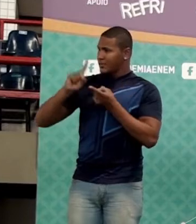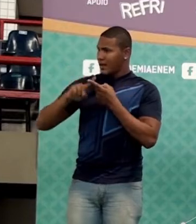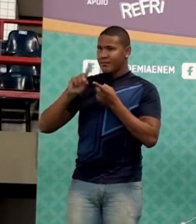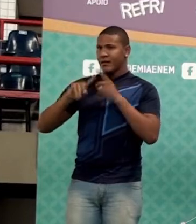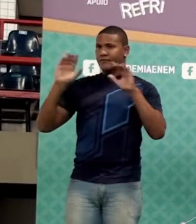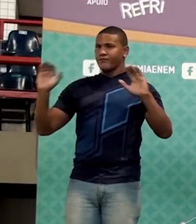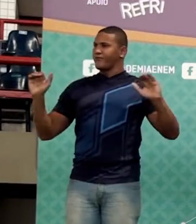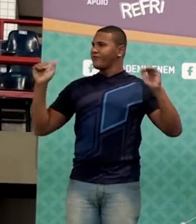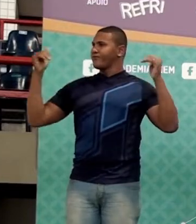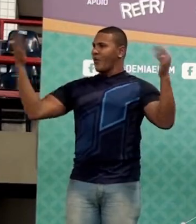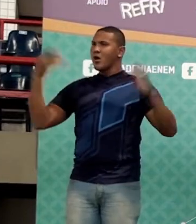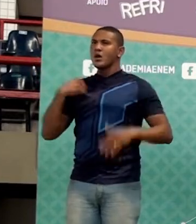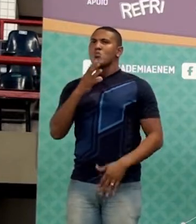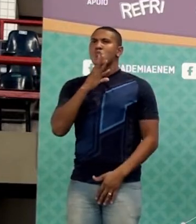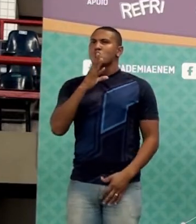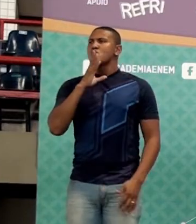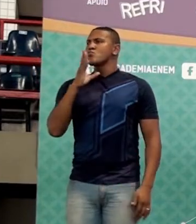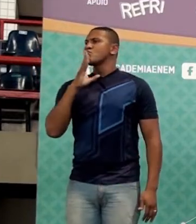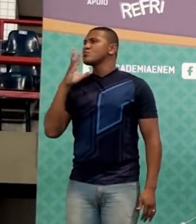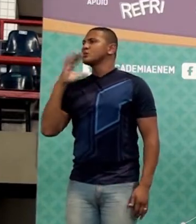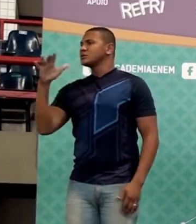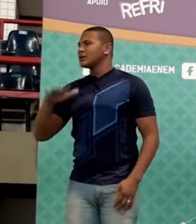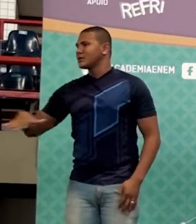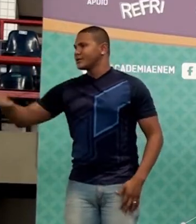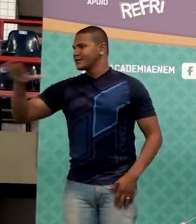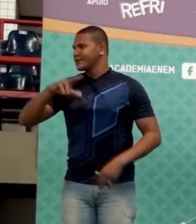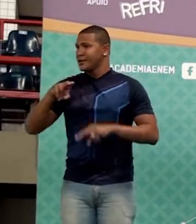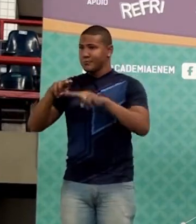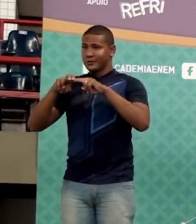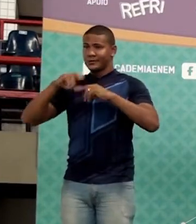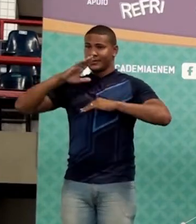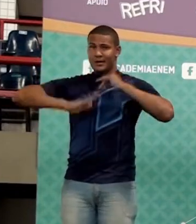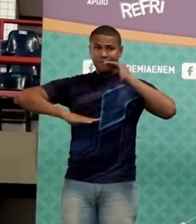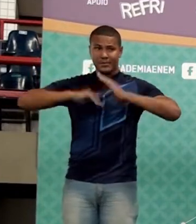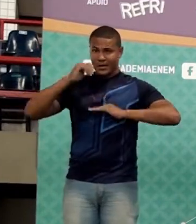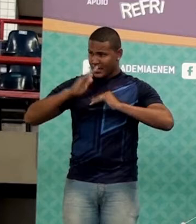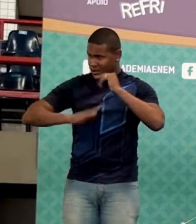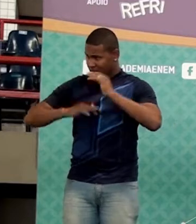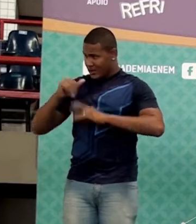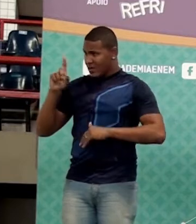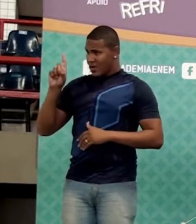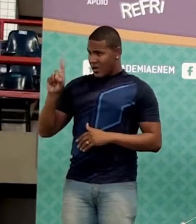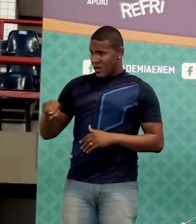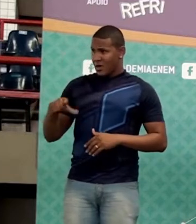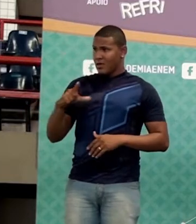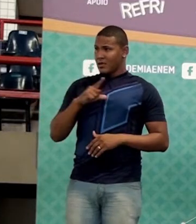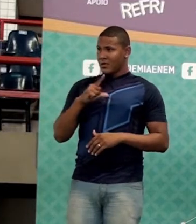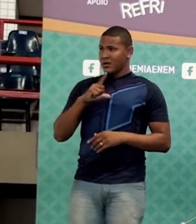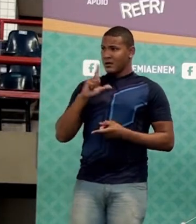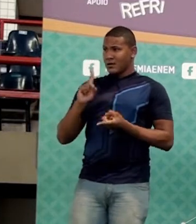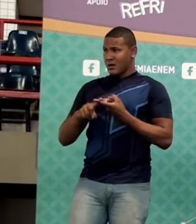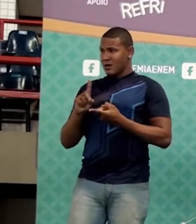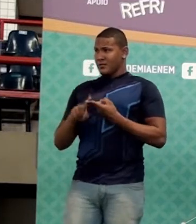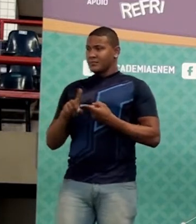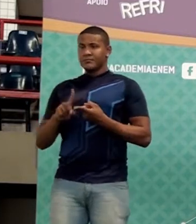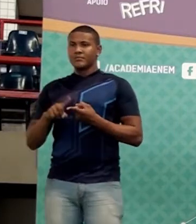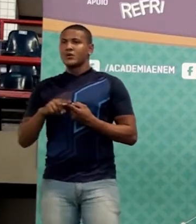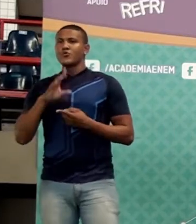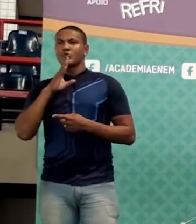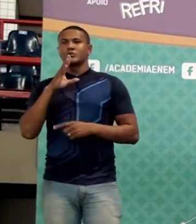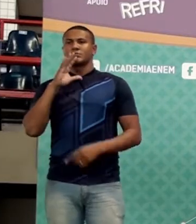que vocês conheceram no mundo. Por isso que as habilidades, elas relacionam também o conhecimento de